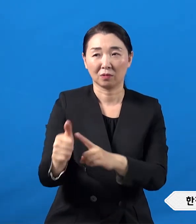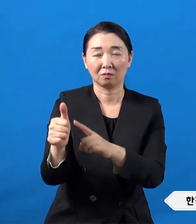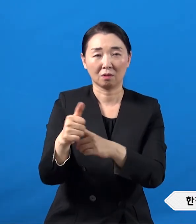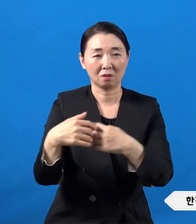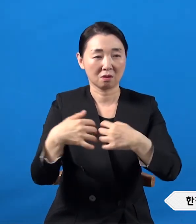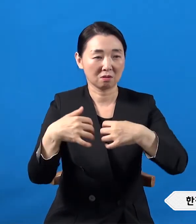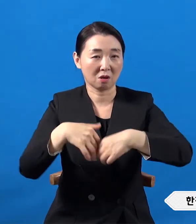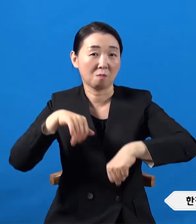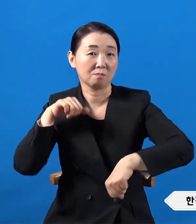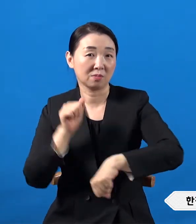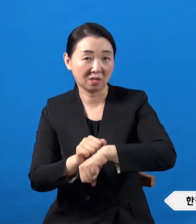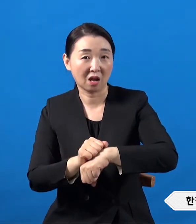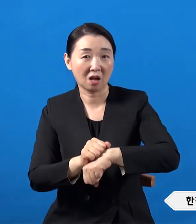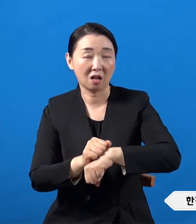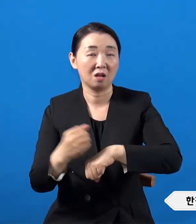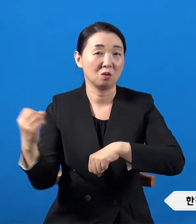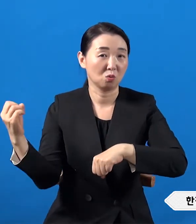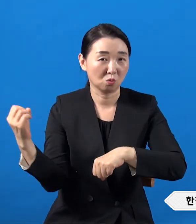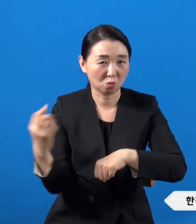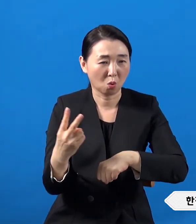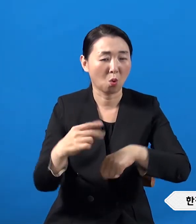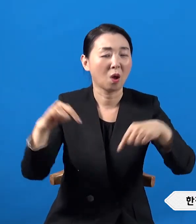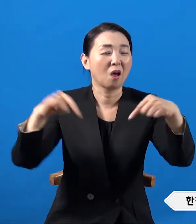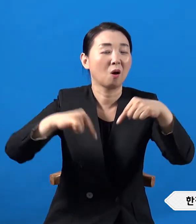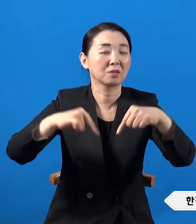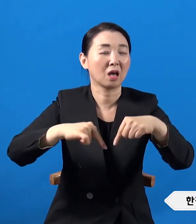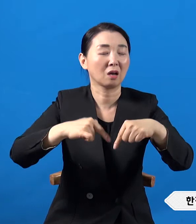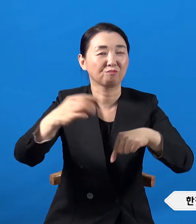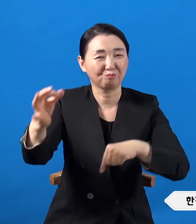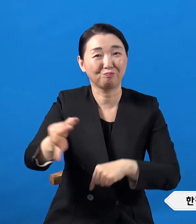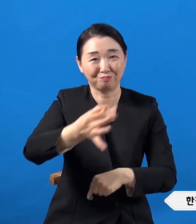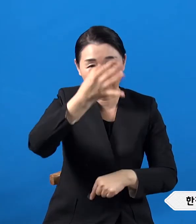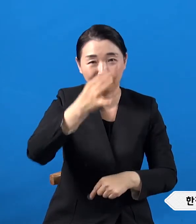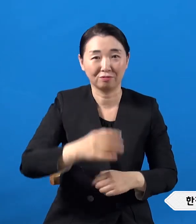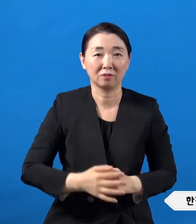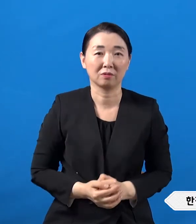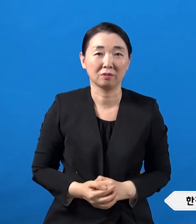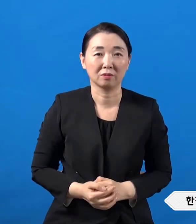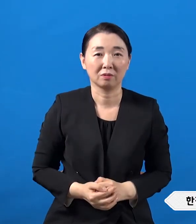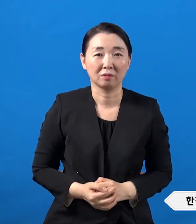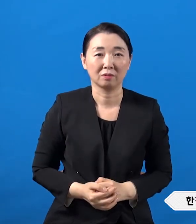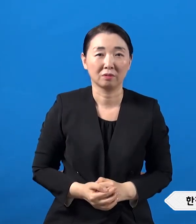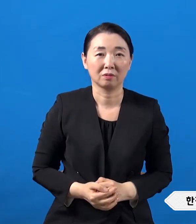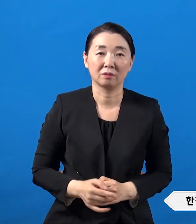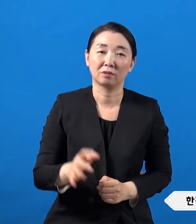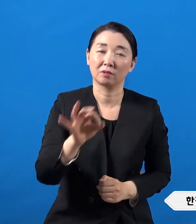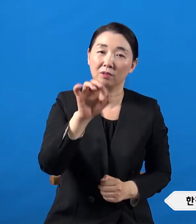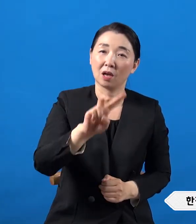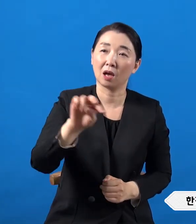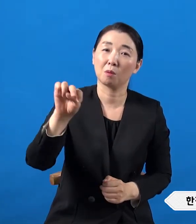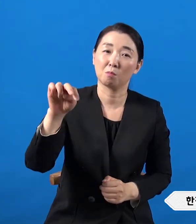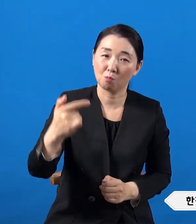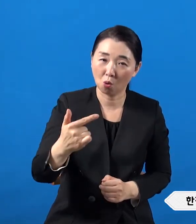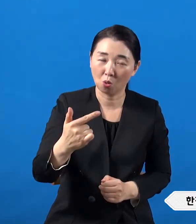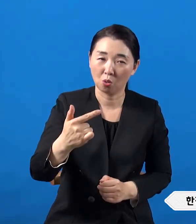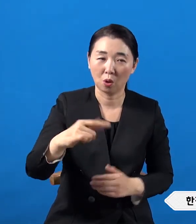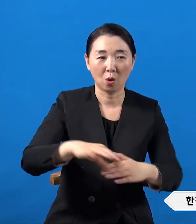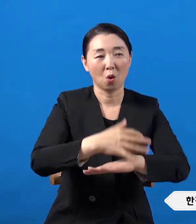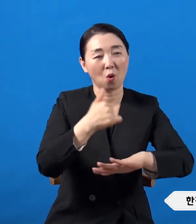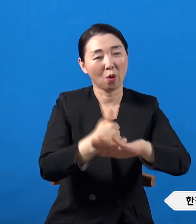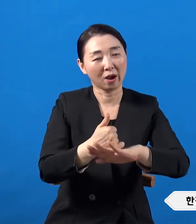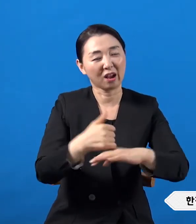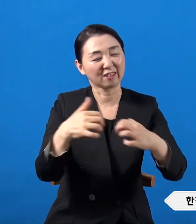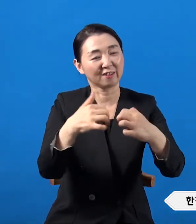입다는 싸움도 잘하지만은 아주 탁월한 협상가였습니다. 그는 무조건 암몬 왕과 전쟁을